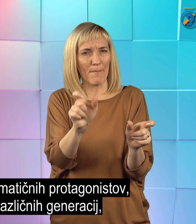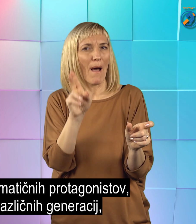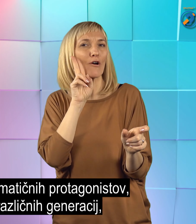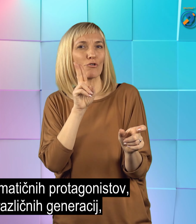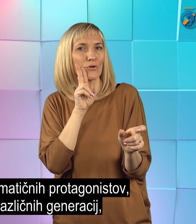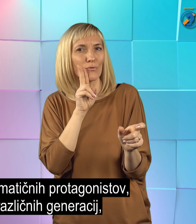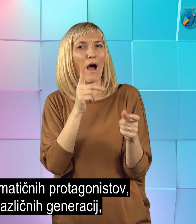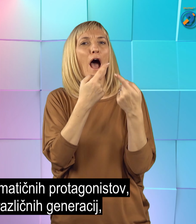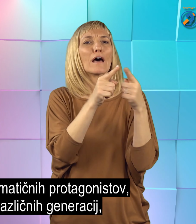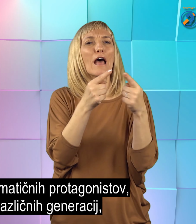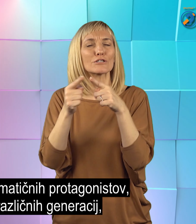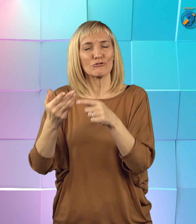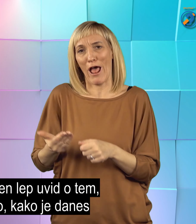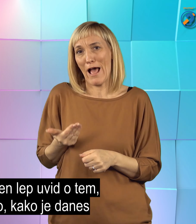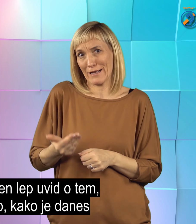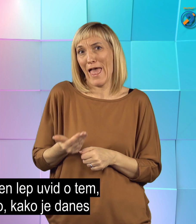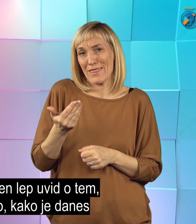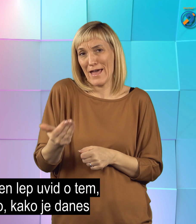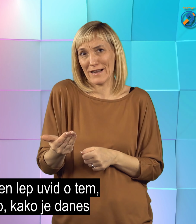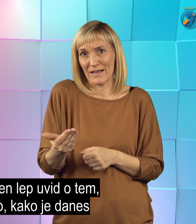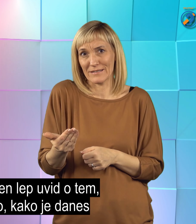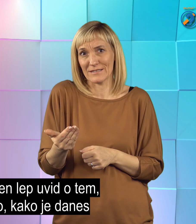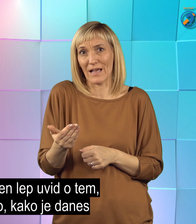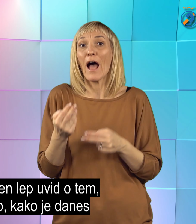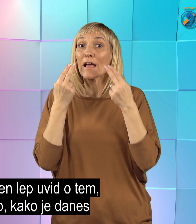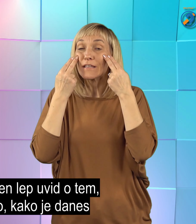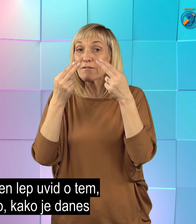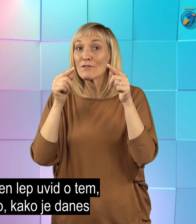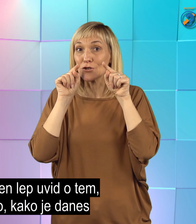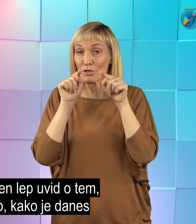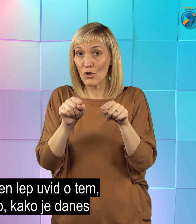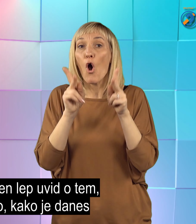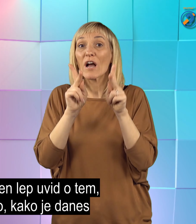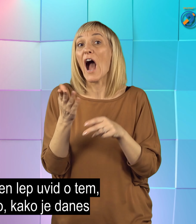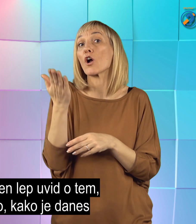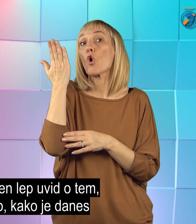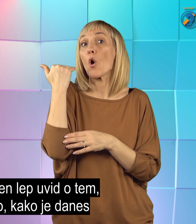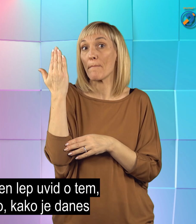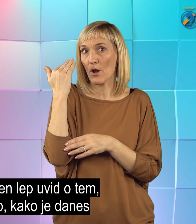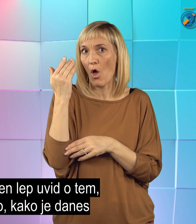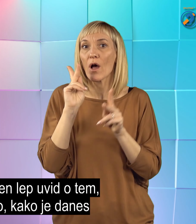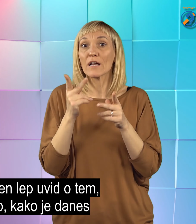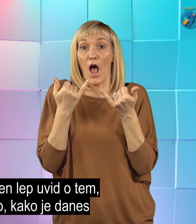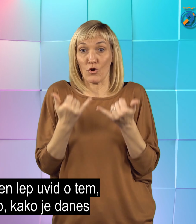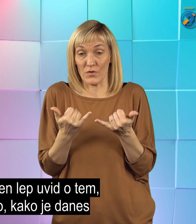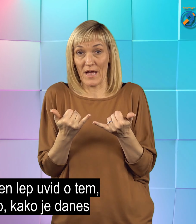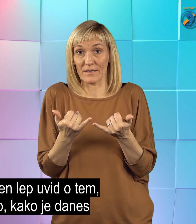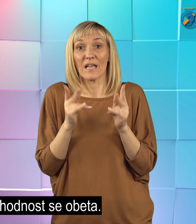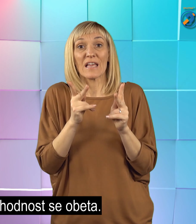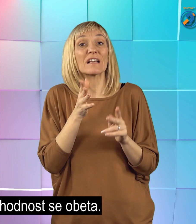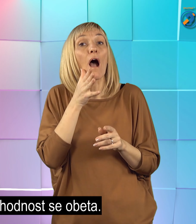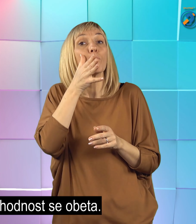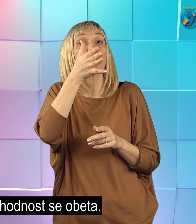pripadnikov različnih generacij, ki nam dajo en lep uvid o tem, kako je bilo, kako je danes in kakšna prihodnost